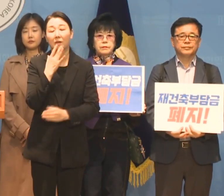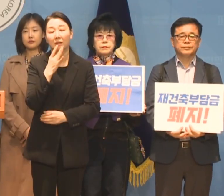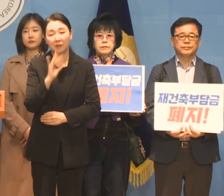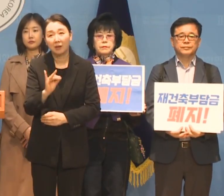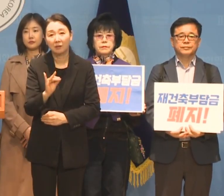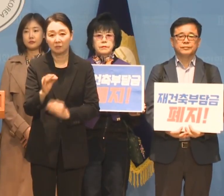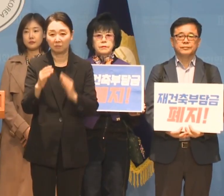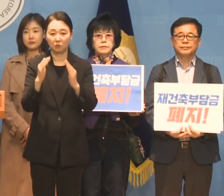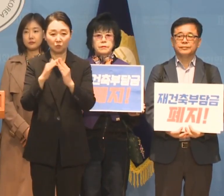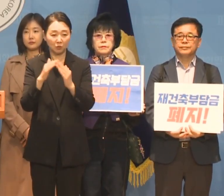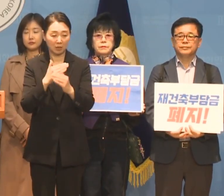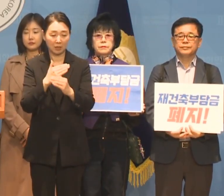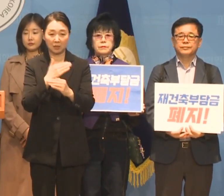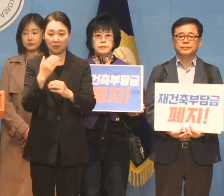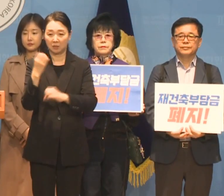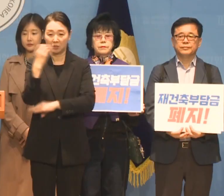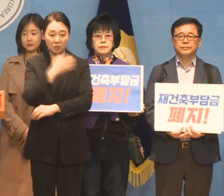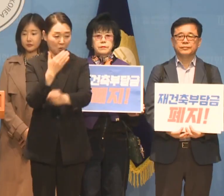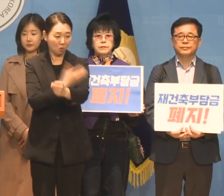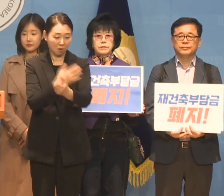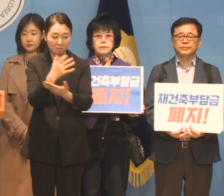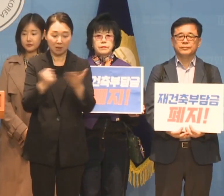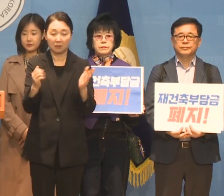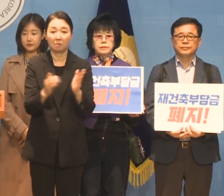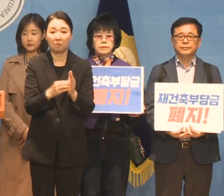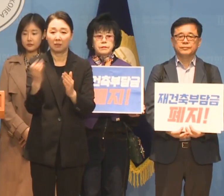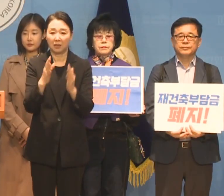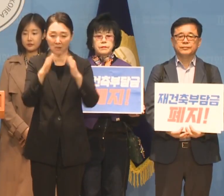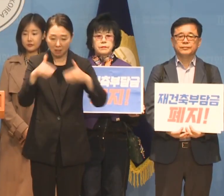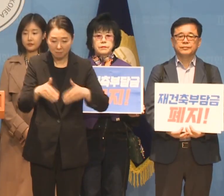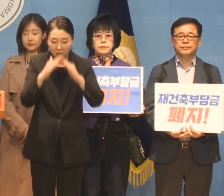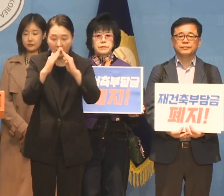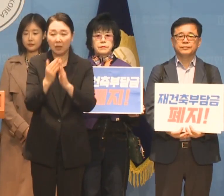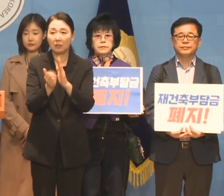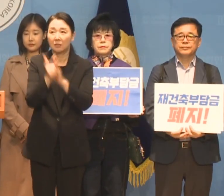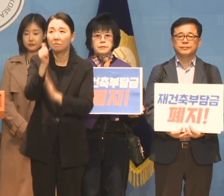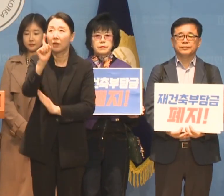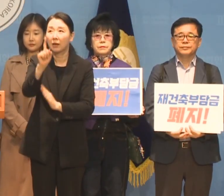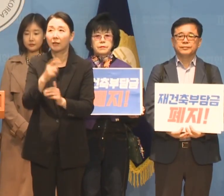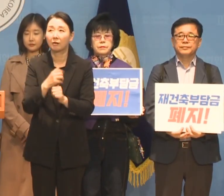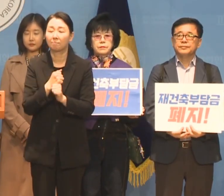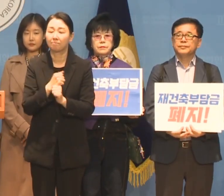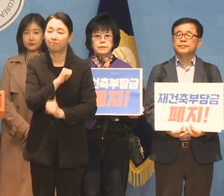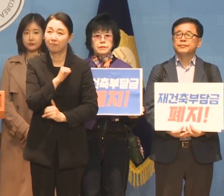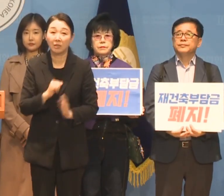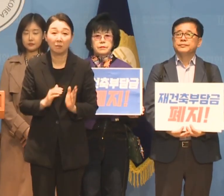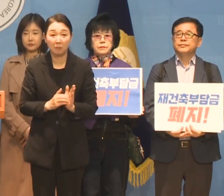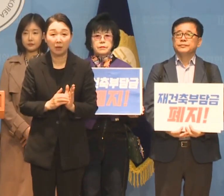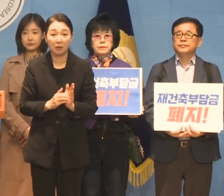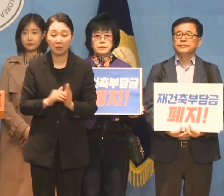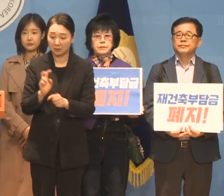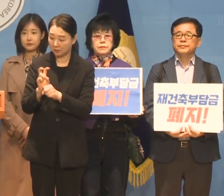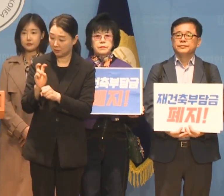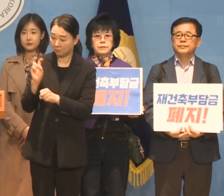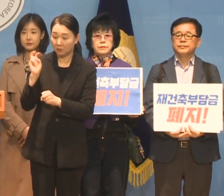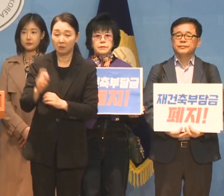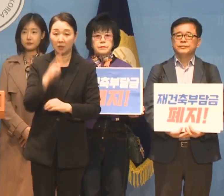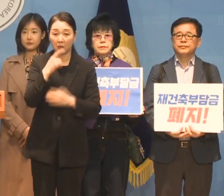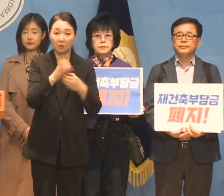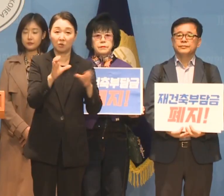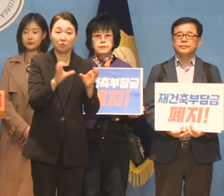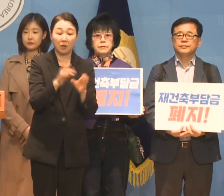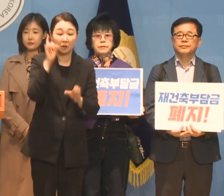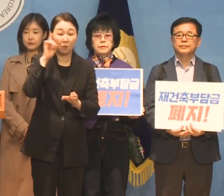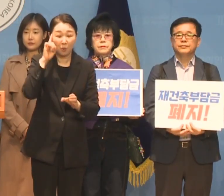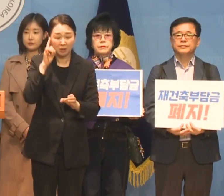기본권을 박탈당한 채 재건축이라는 희망 하나로 버텨왔습니다. 하지만 20년 전 민주당이